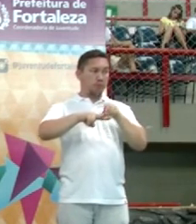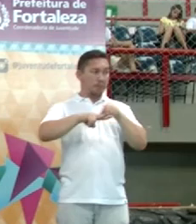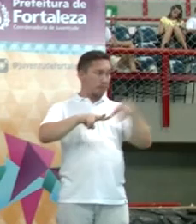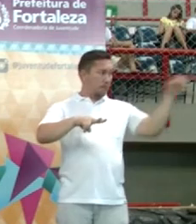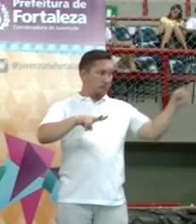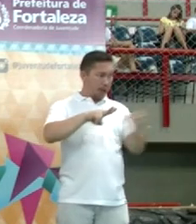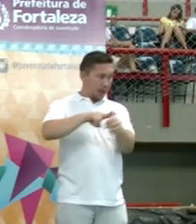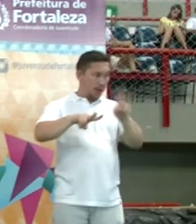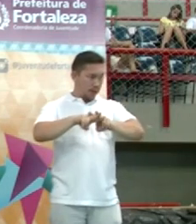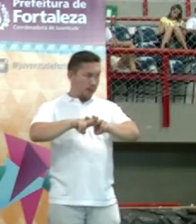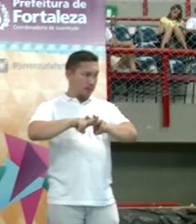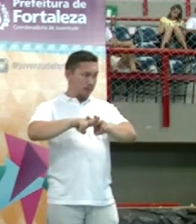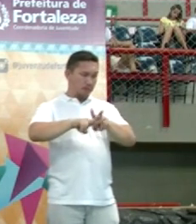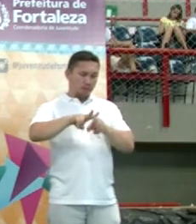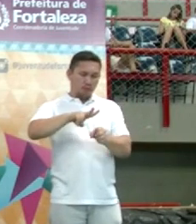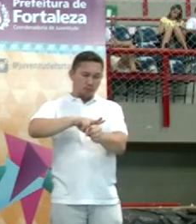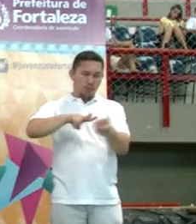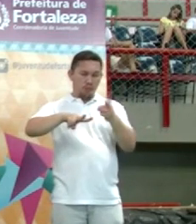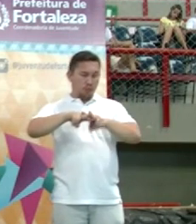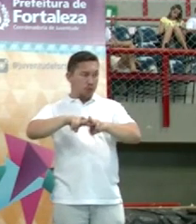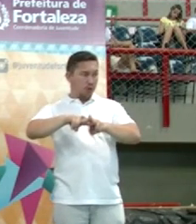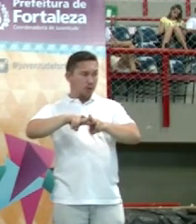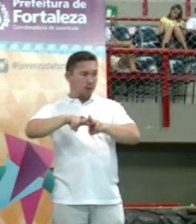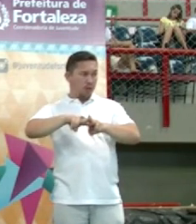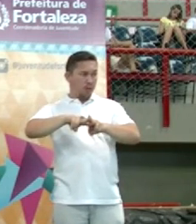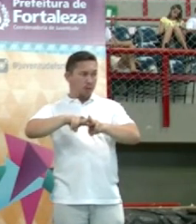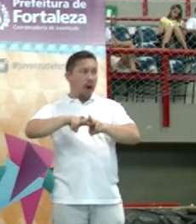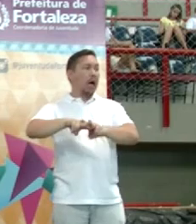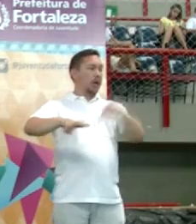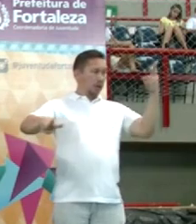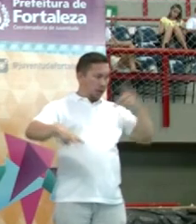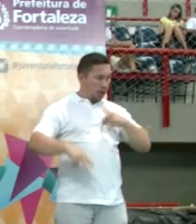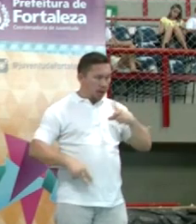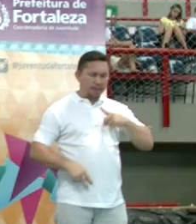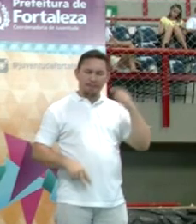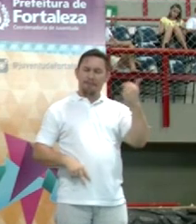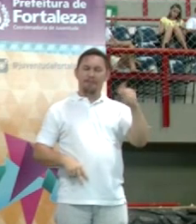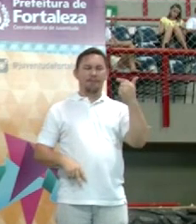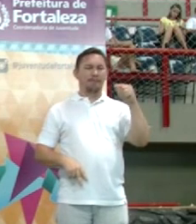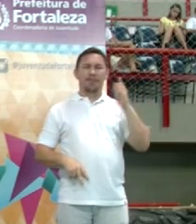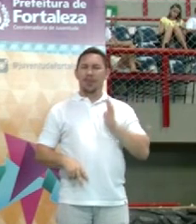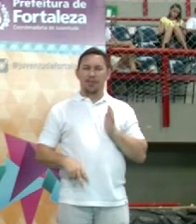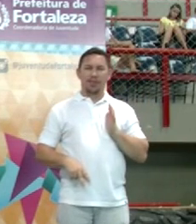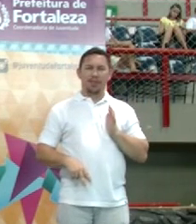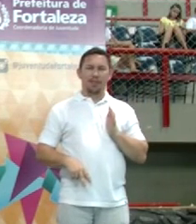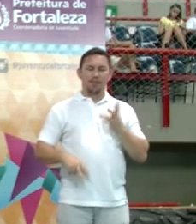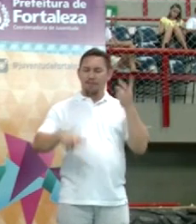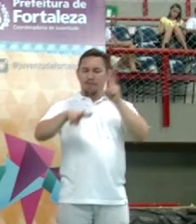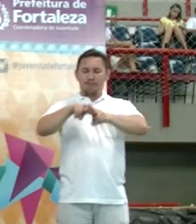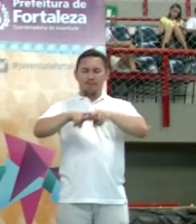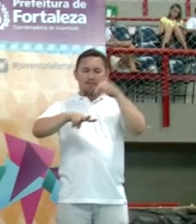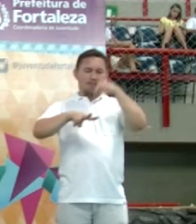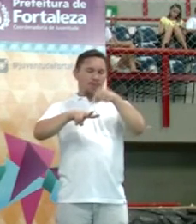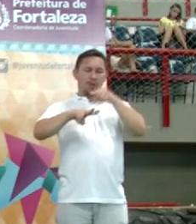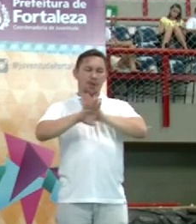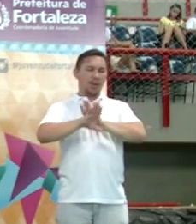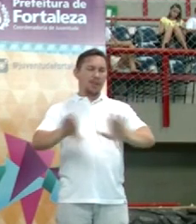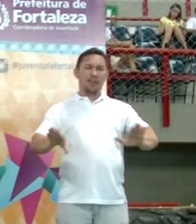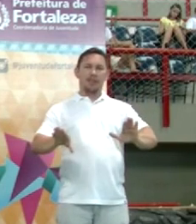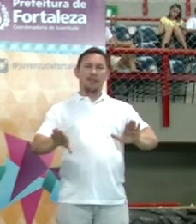nunca mais, é uma prisão, você não está detido, você está preso, não é por data, foi preso, está